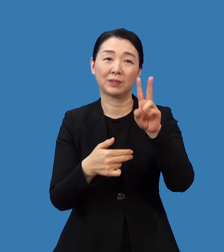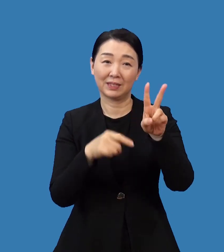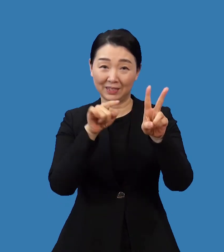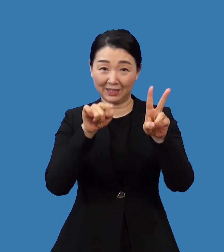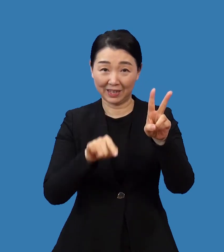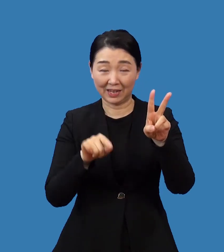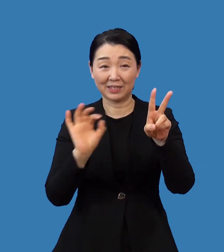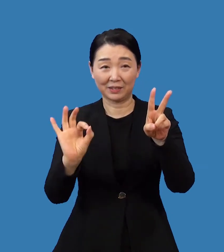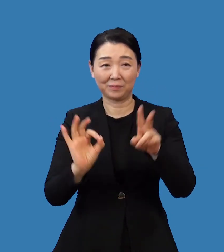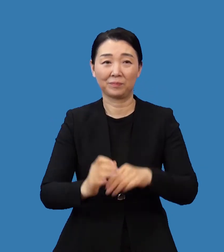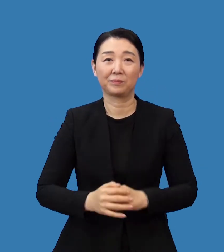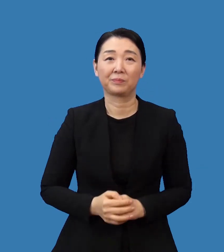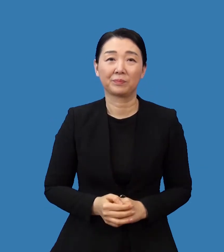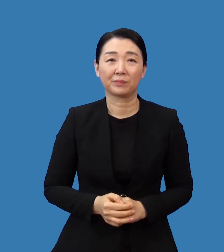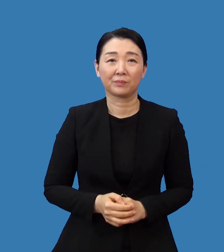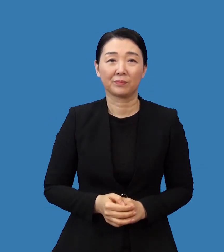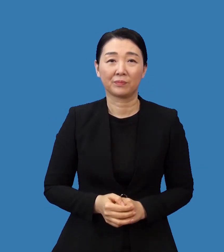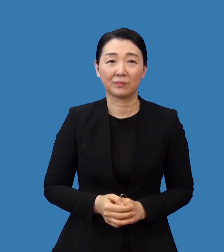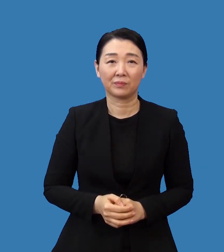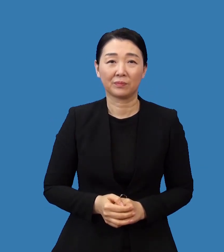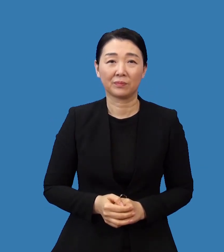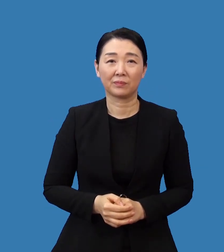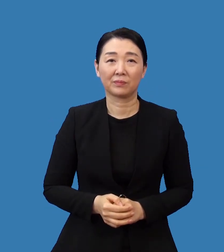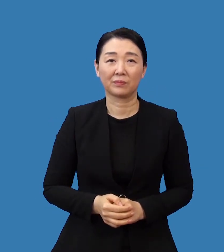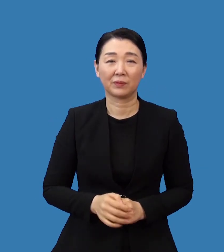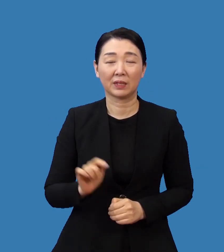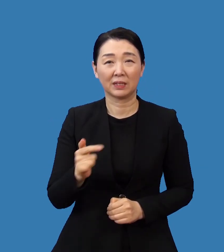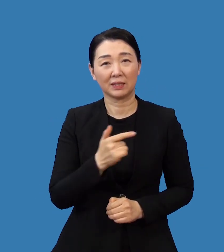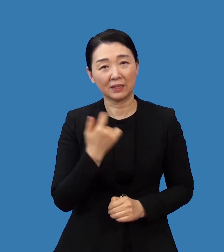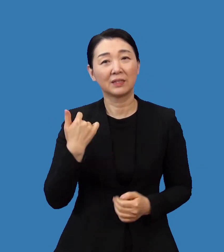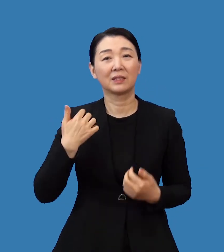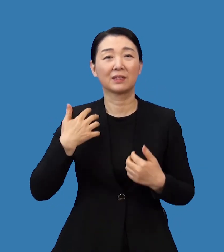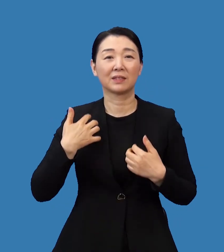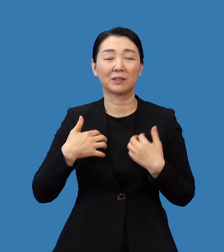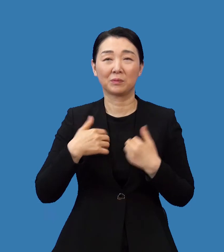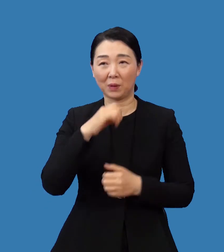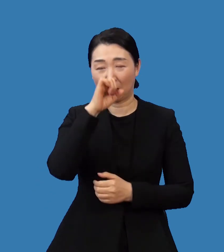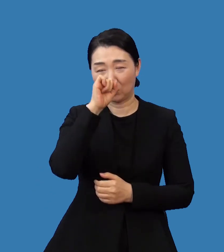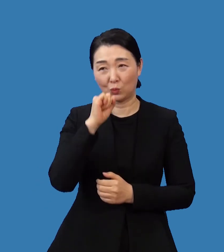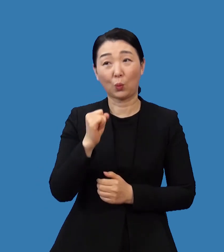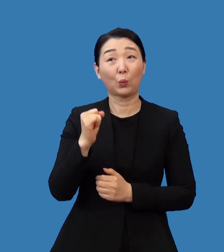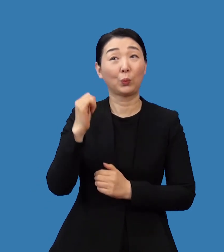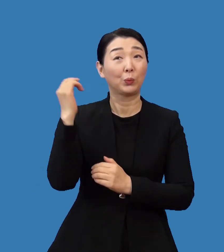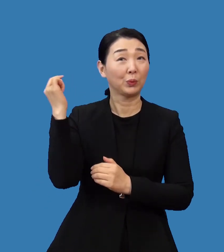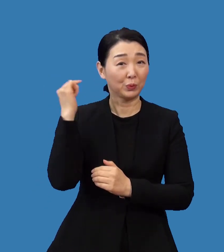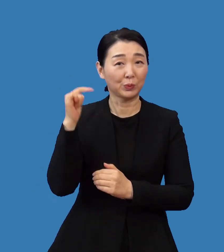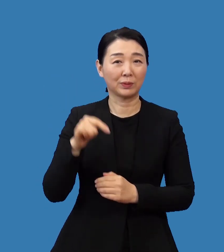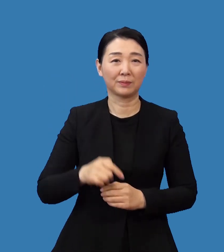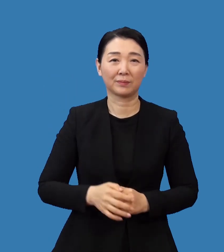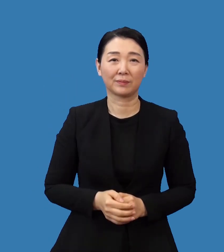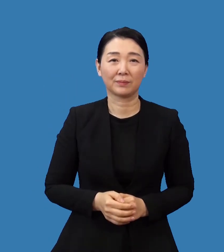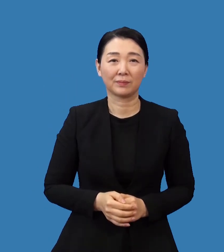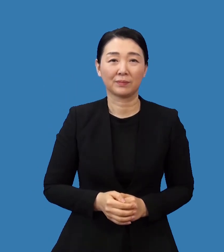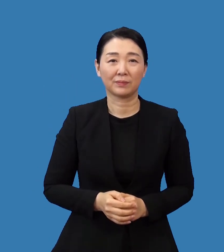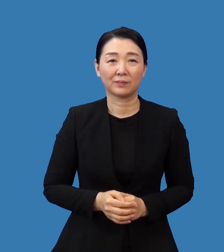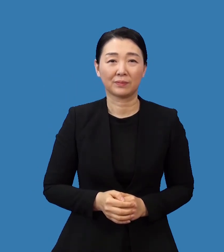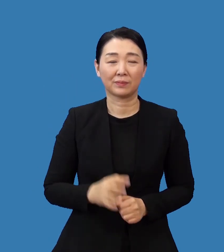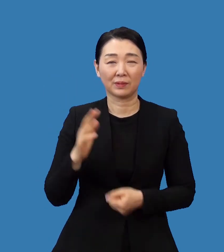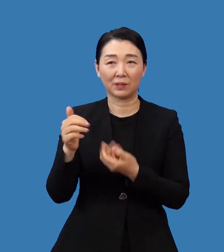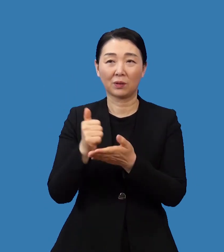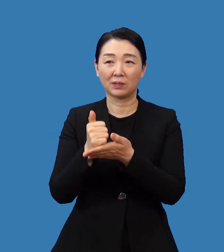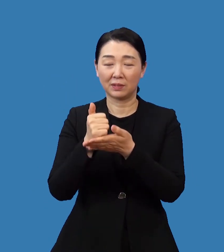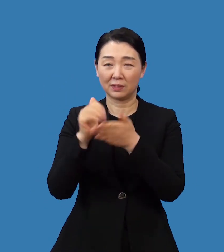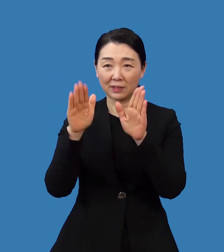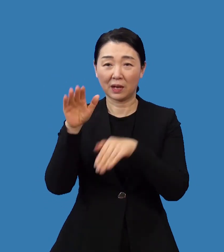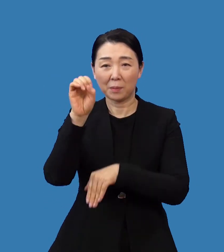돌아가겠습니다. 그것은 큰 기쁨의 좋은 소식이었습니다. 천사가